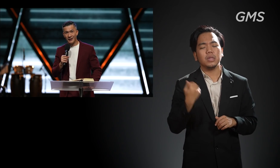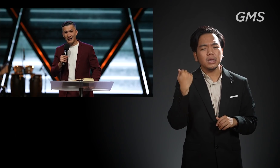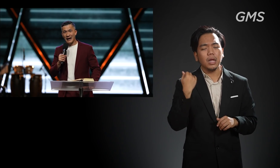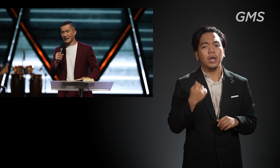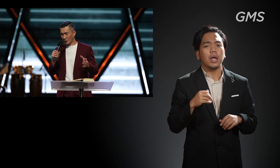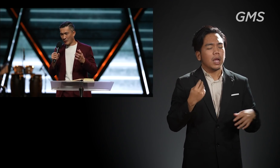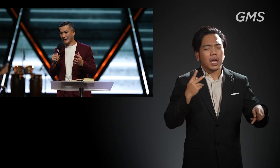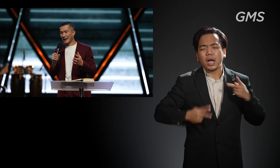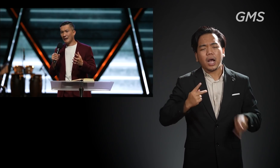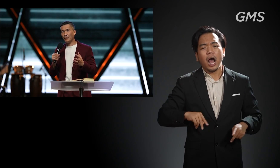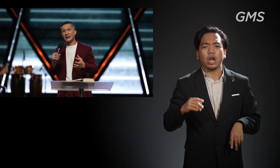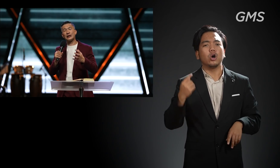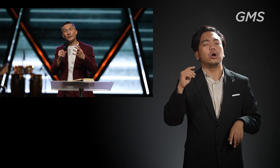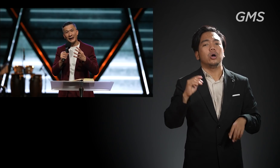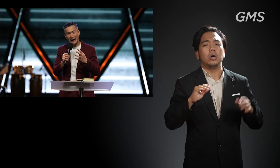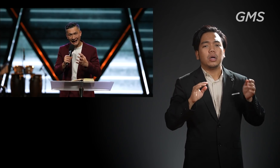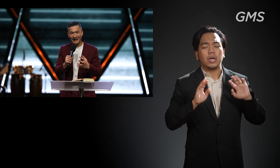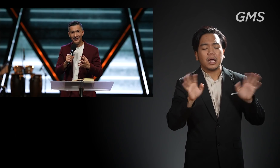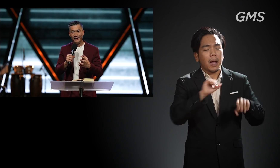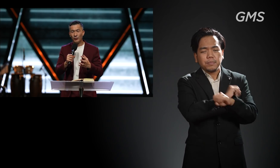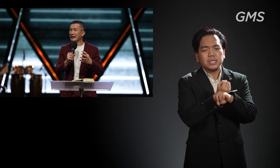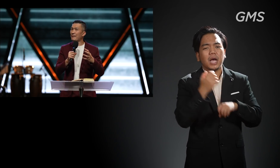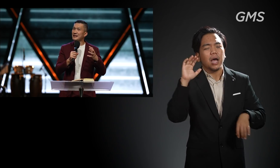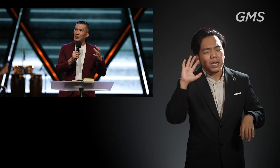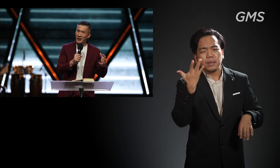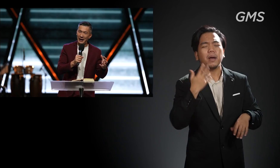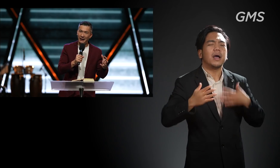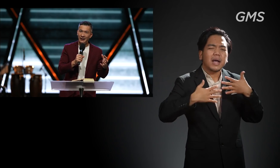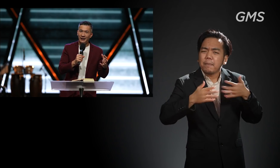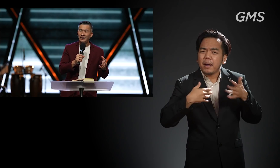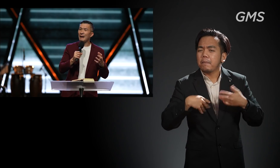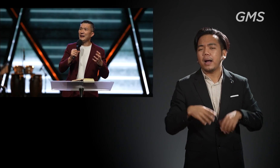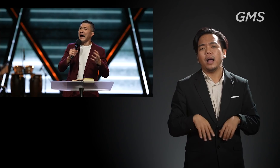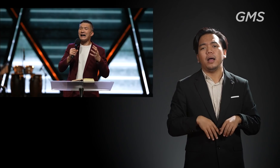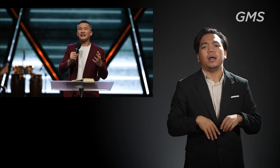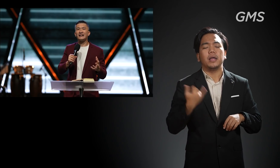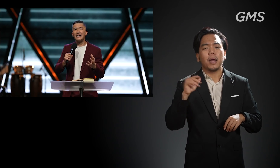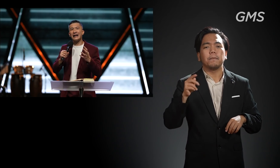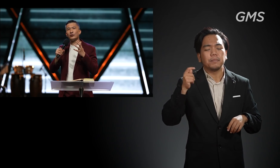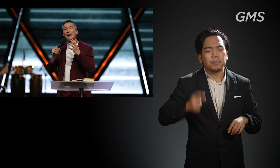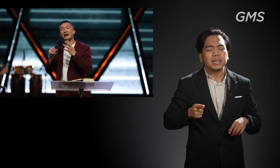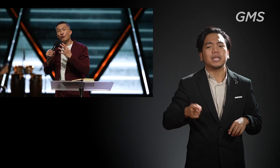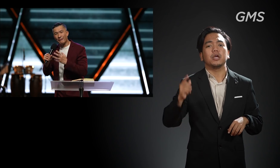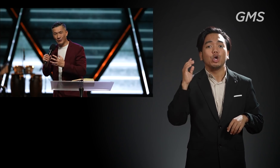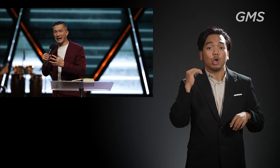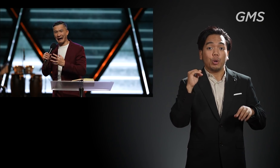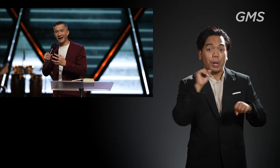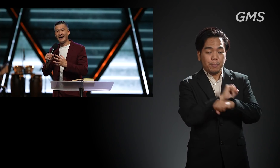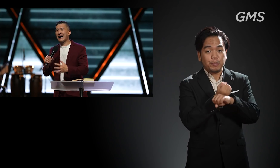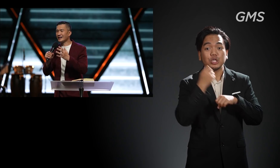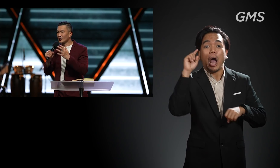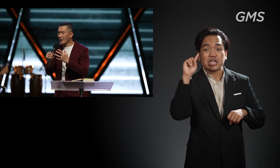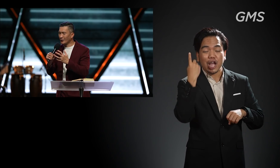bagus. Asal keluarga punya satu pegangan. Bukan tidak percaya Tuhan. Tetapi hasil kerjanya itu tidak menguap di